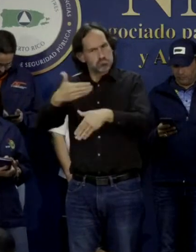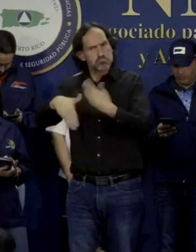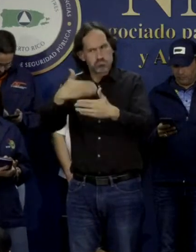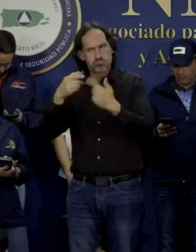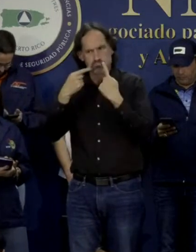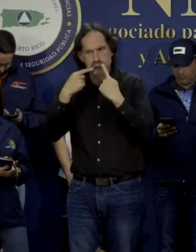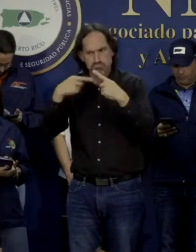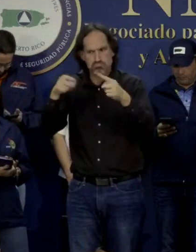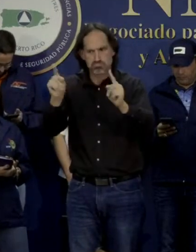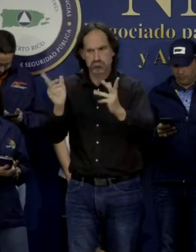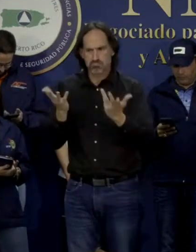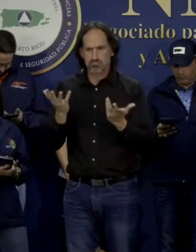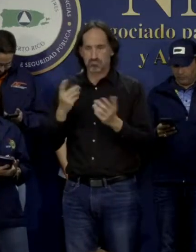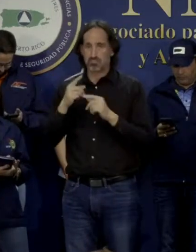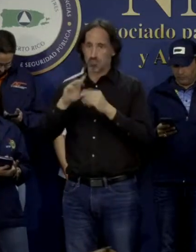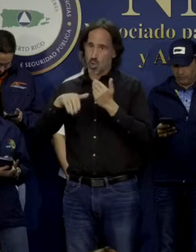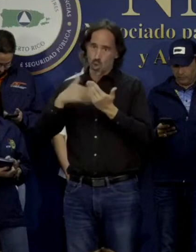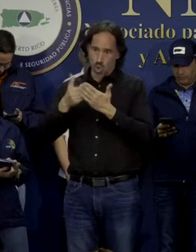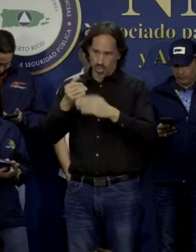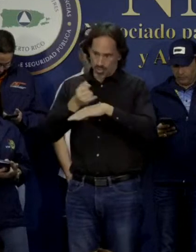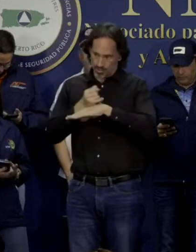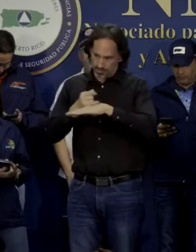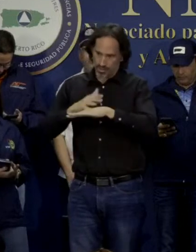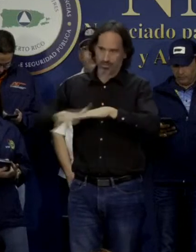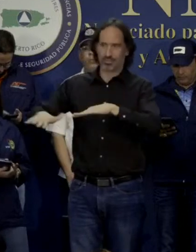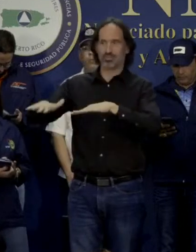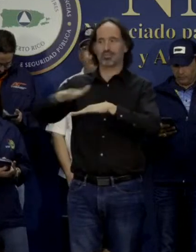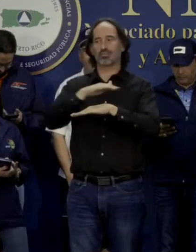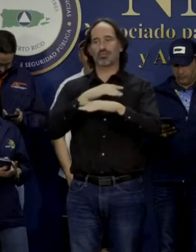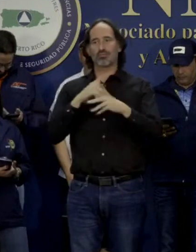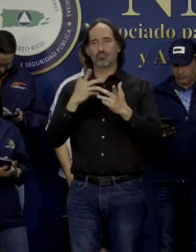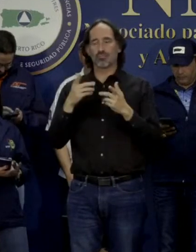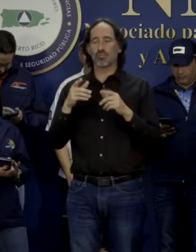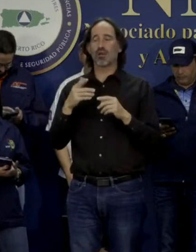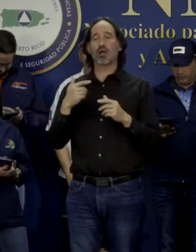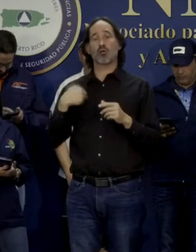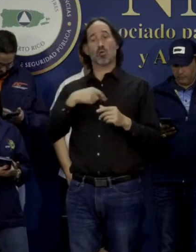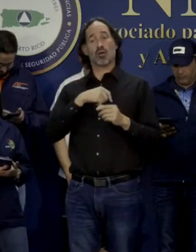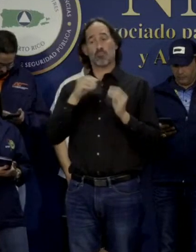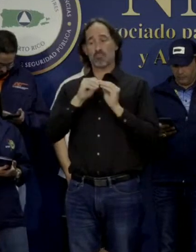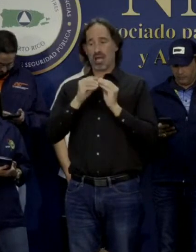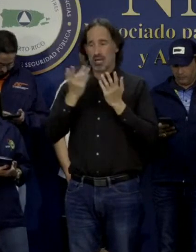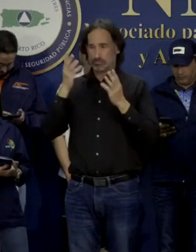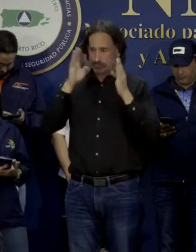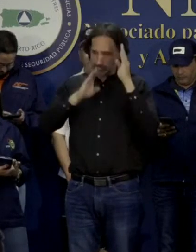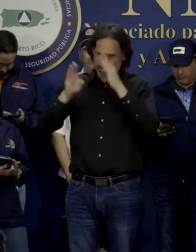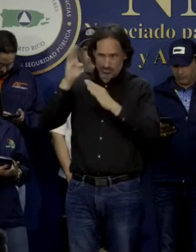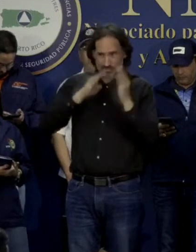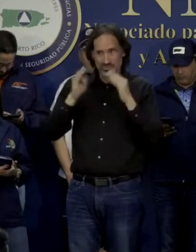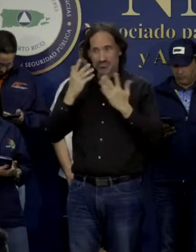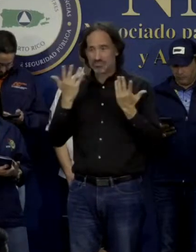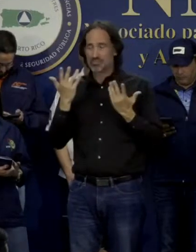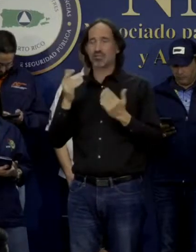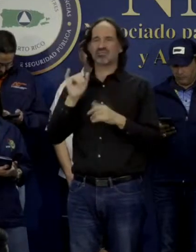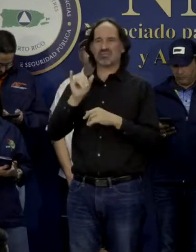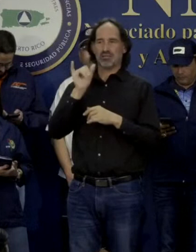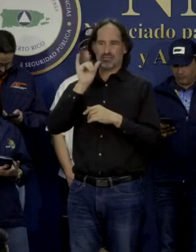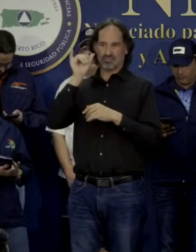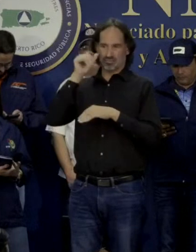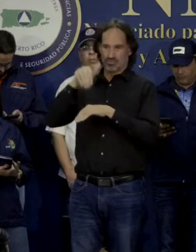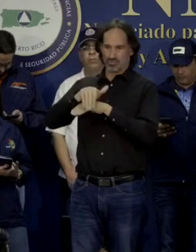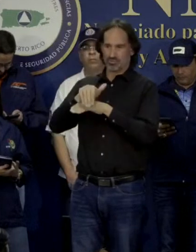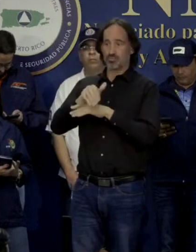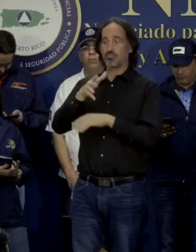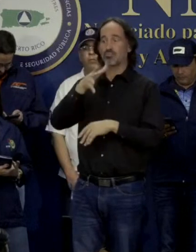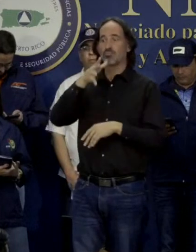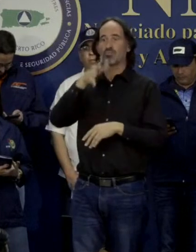partes de la isla. Y si tú me preguntas a mí, lo más que me preocupa, siguiendo la línea de David también, anoche tuvimos un rescate de una dama